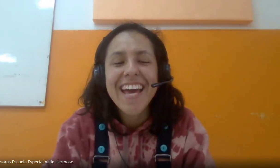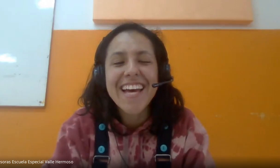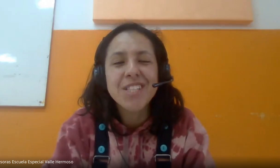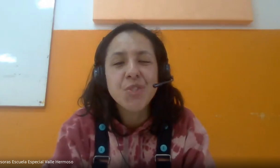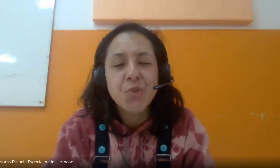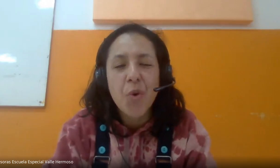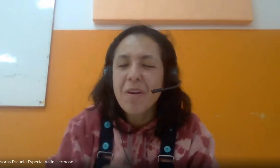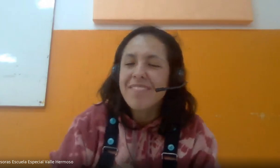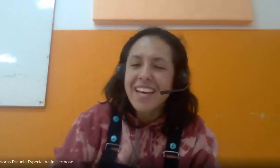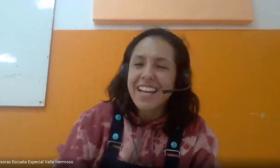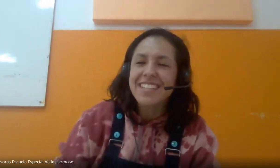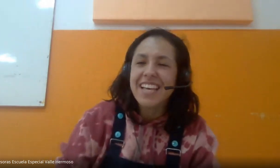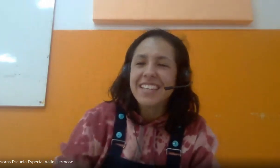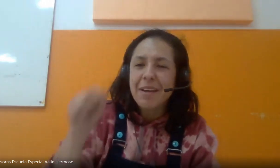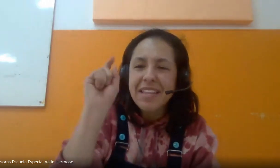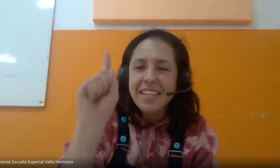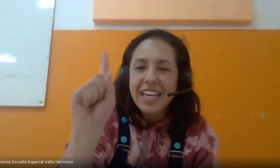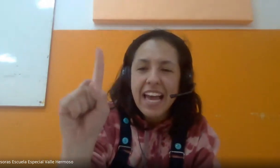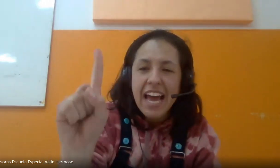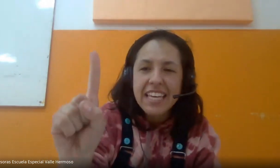Bien, súper bien, exactamente, la I.